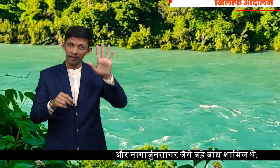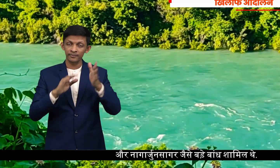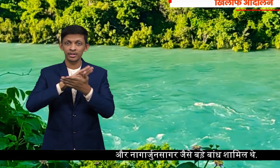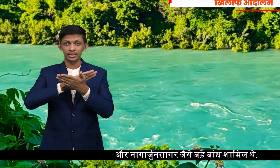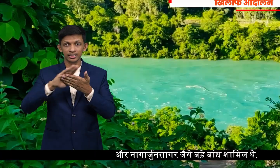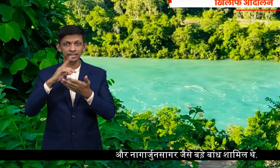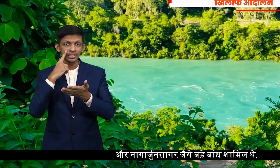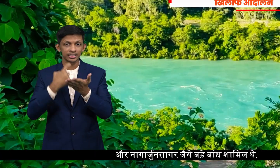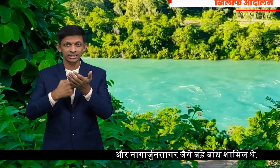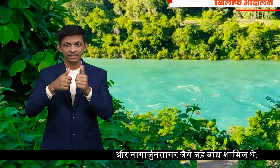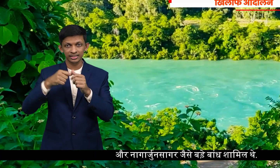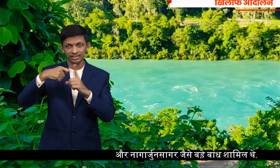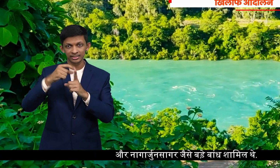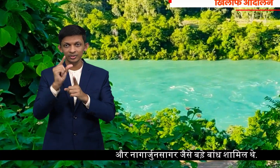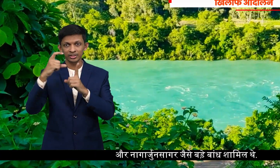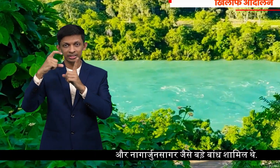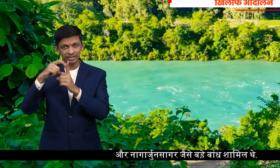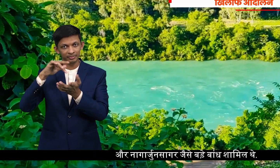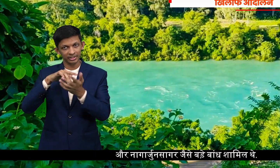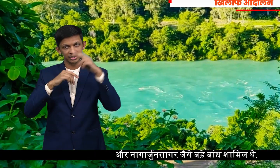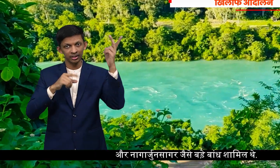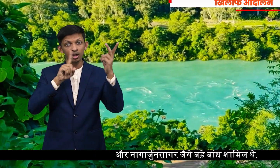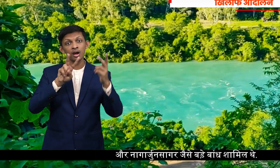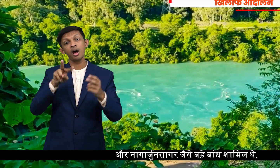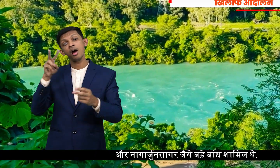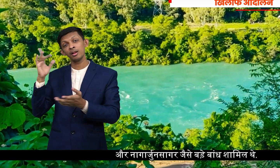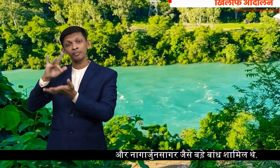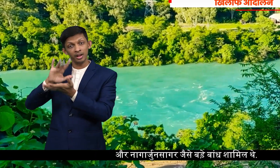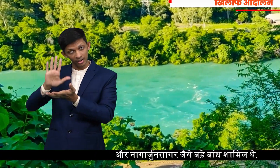नागार्जुन सागर जैसे बड़े बांध शामिल थे।